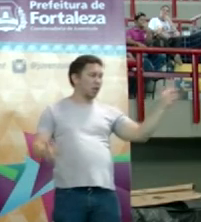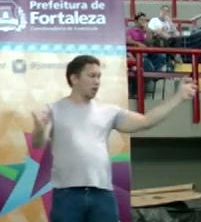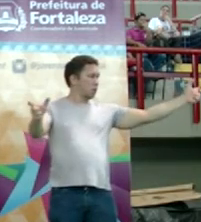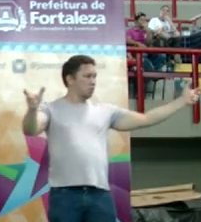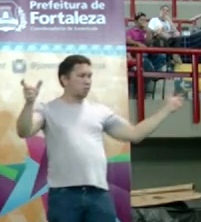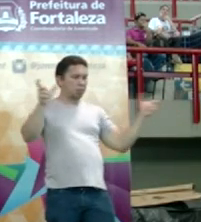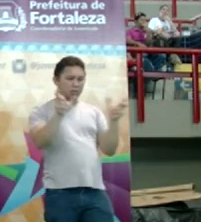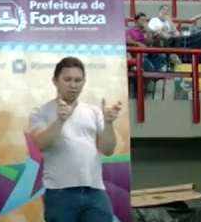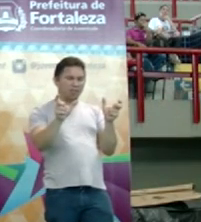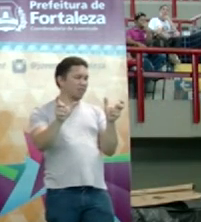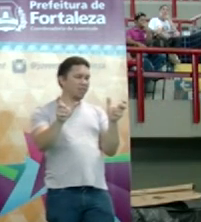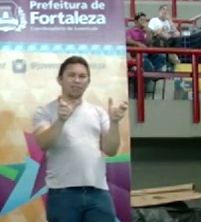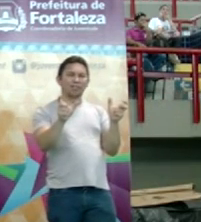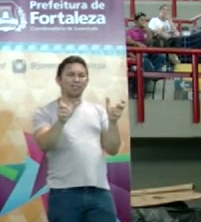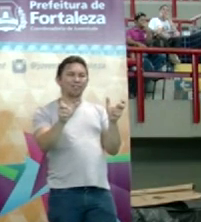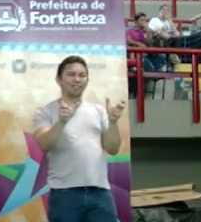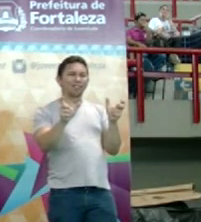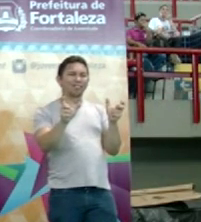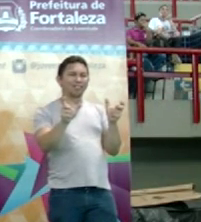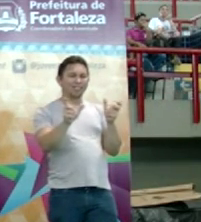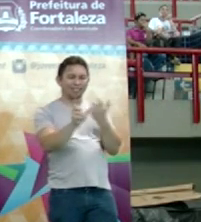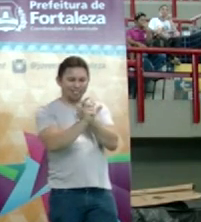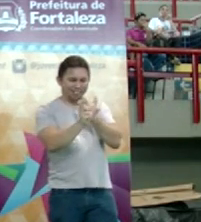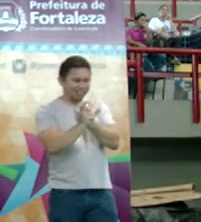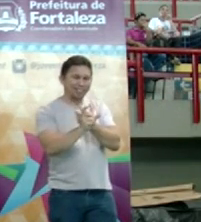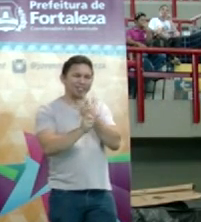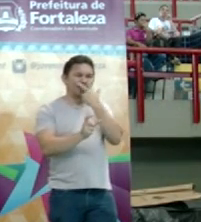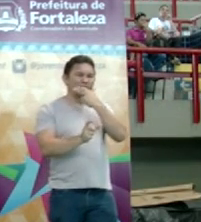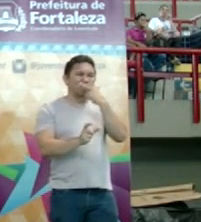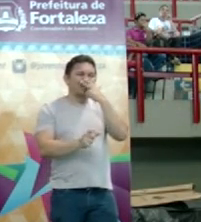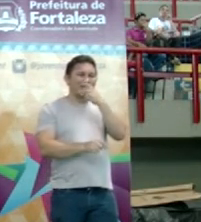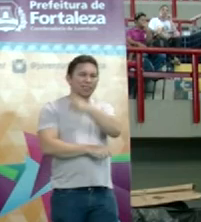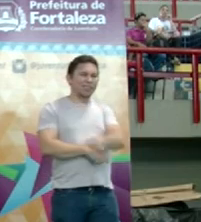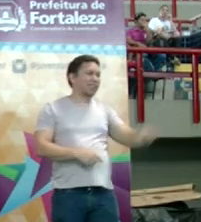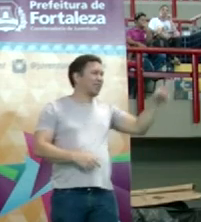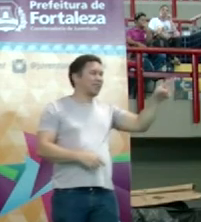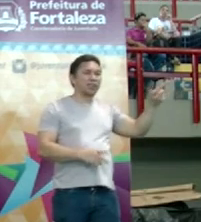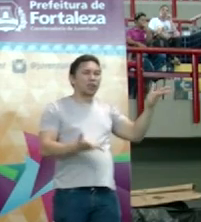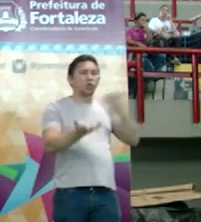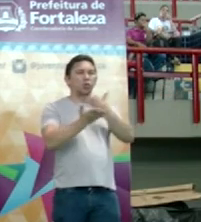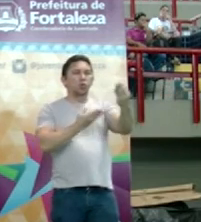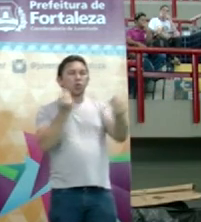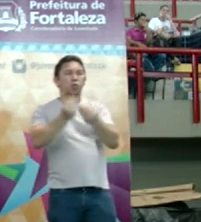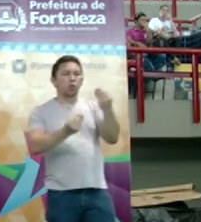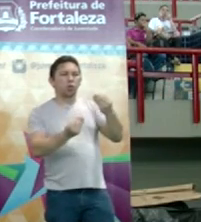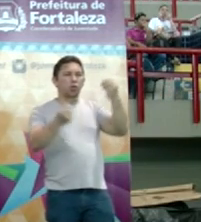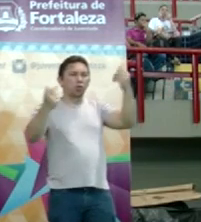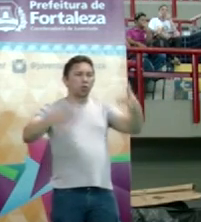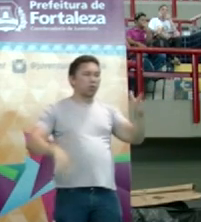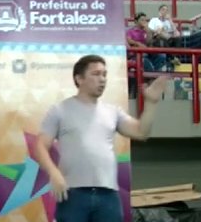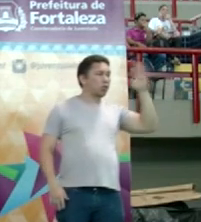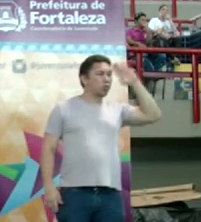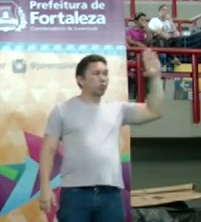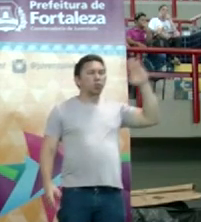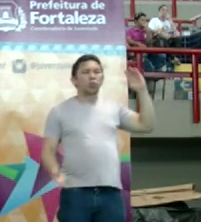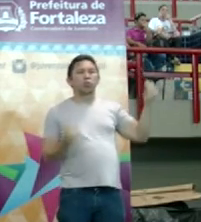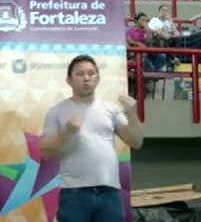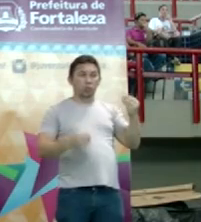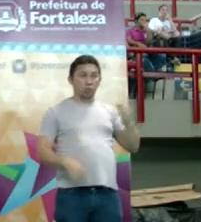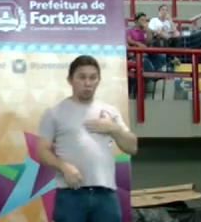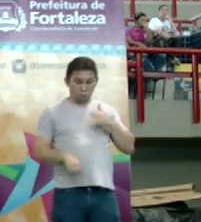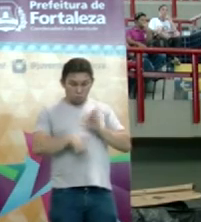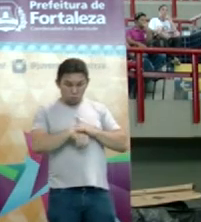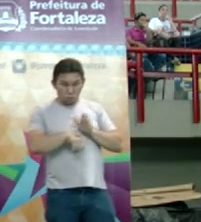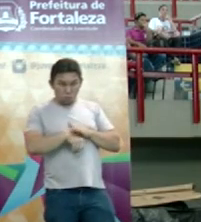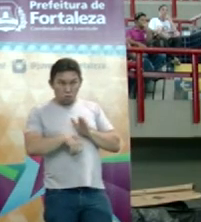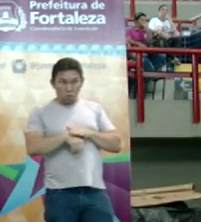Esse formato de atualmente é errado. Quando é que eu posso começar a redação dizendo atualmente? Quando